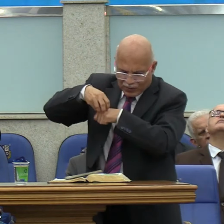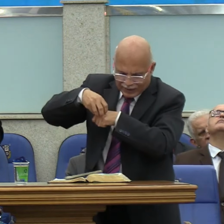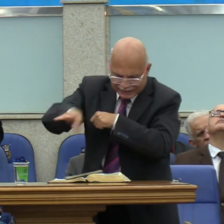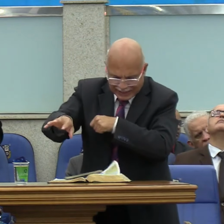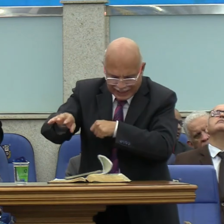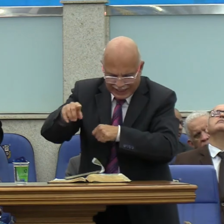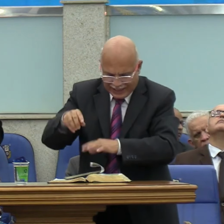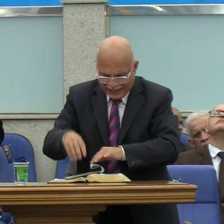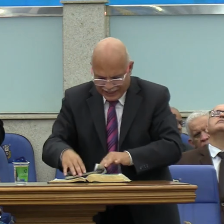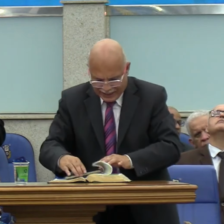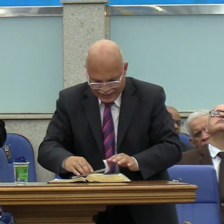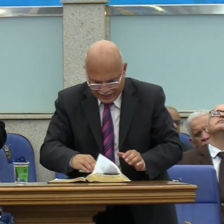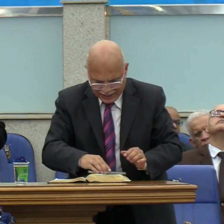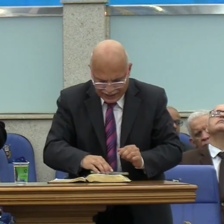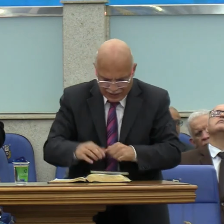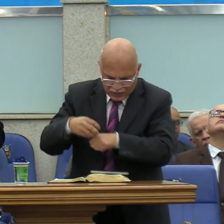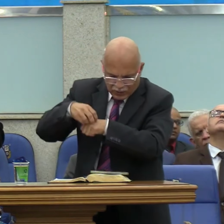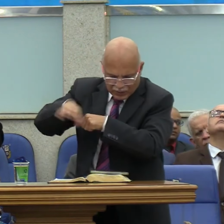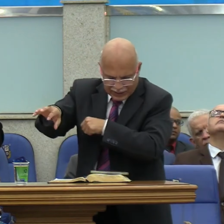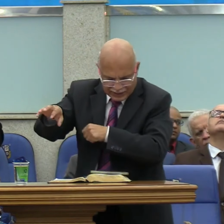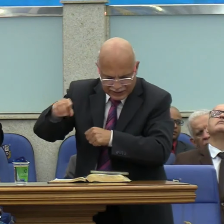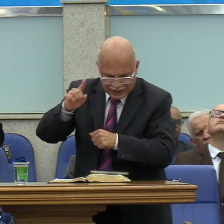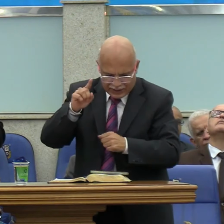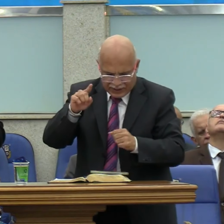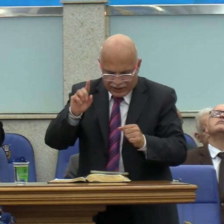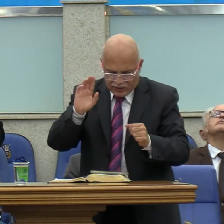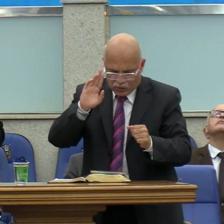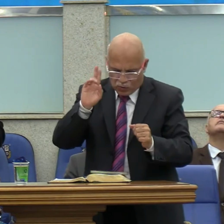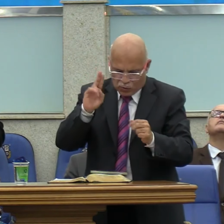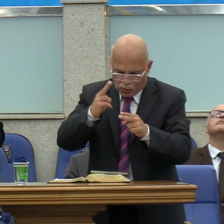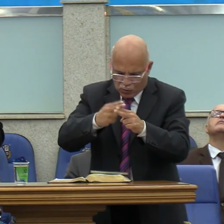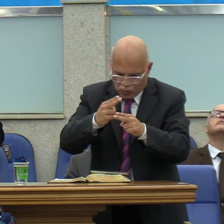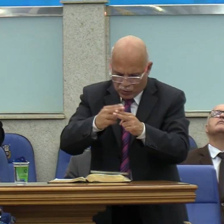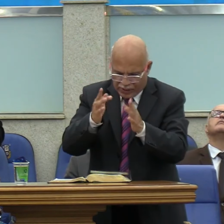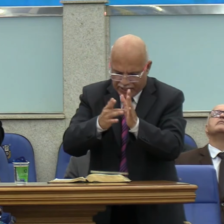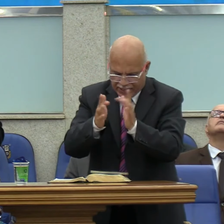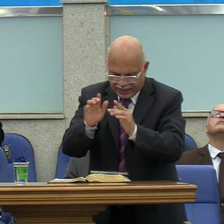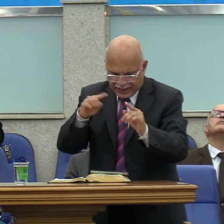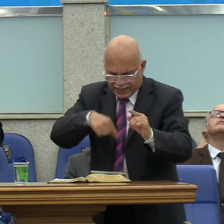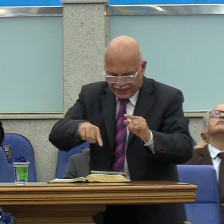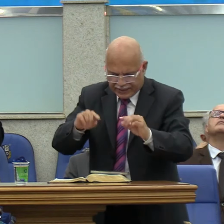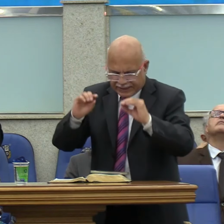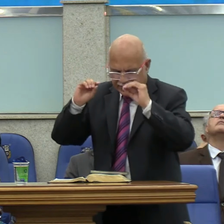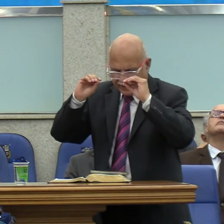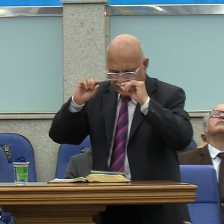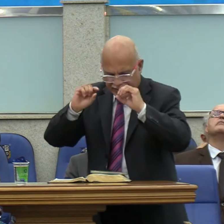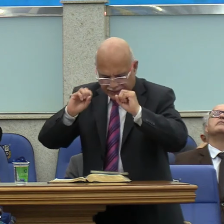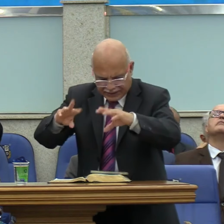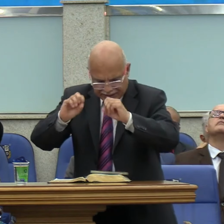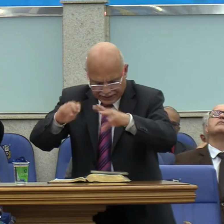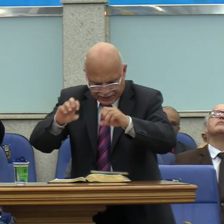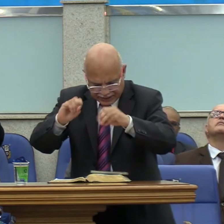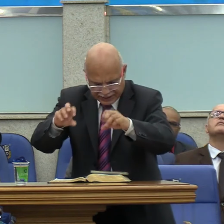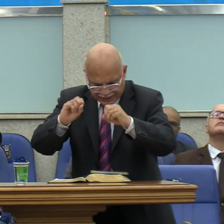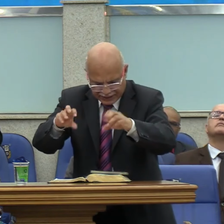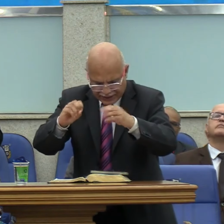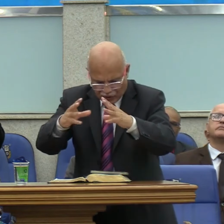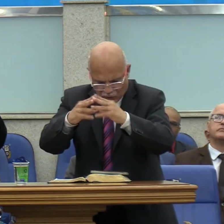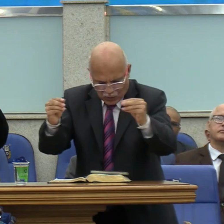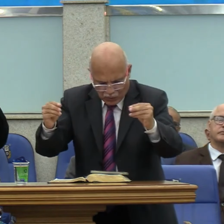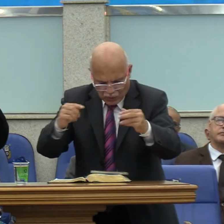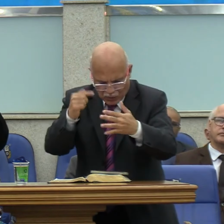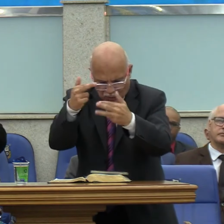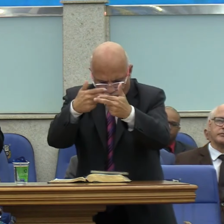Mas o Conselheiro, o Espírito Santo, que o Pai enviará em meu nome, Ele ensinará